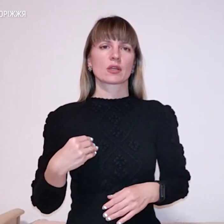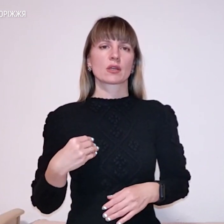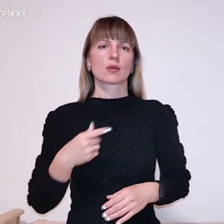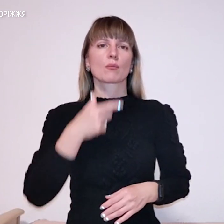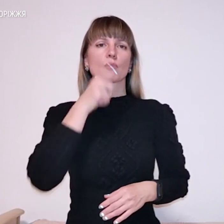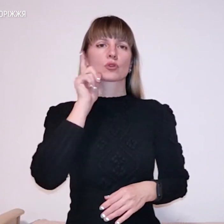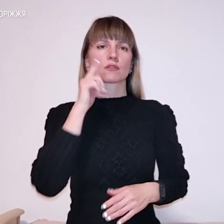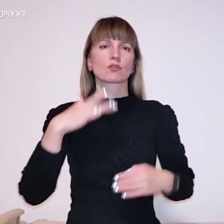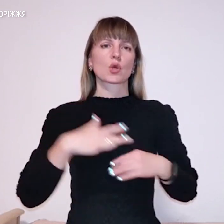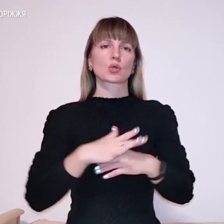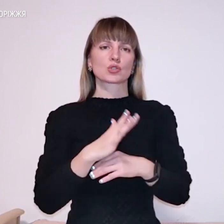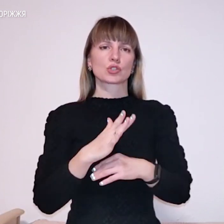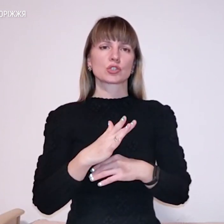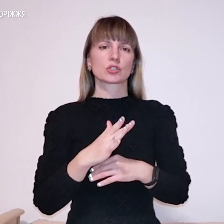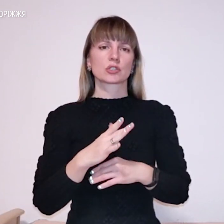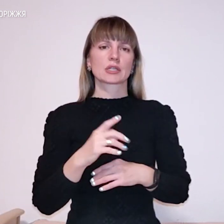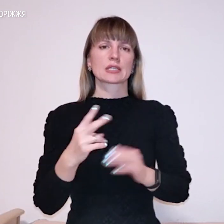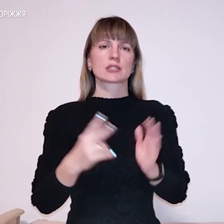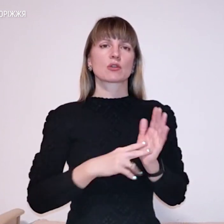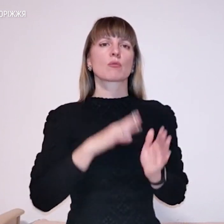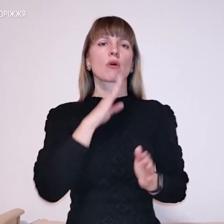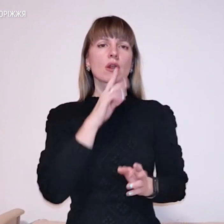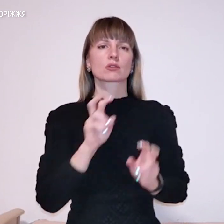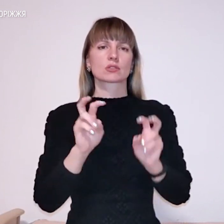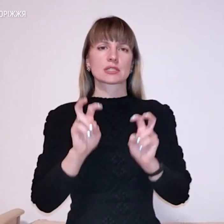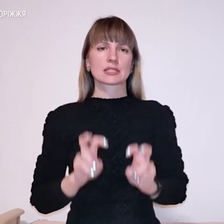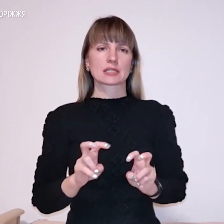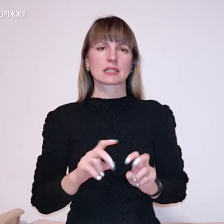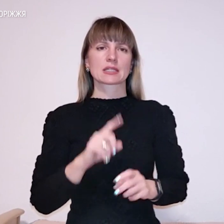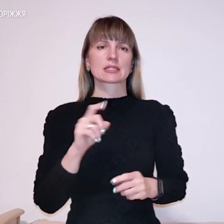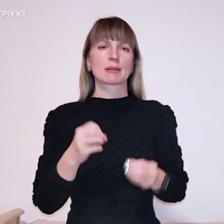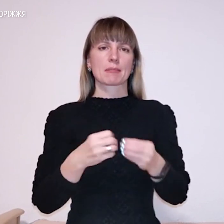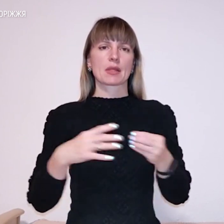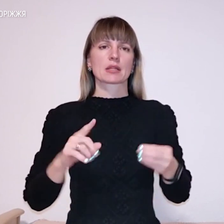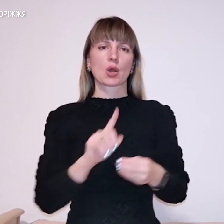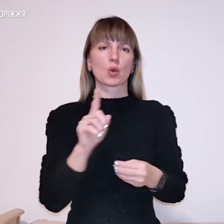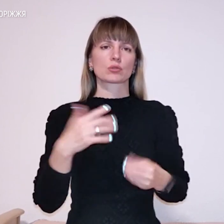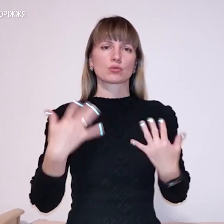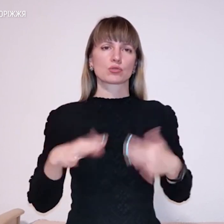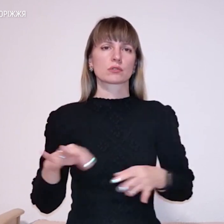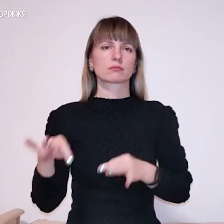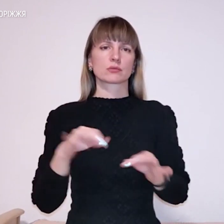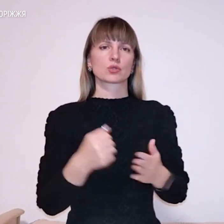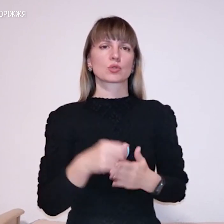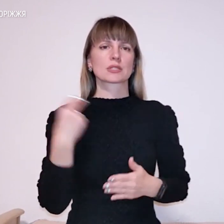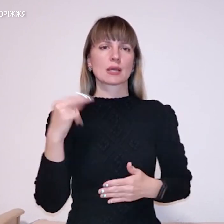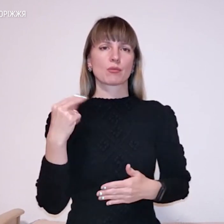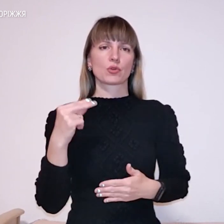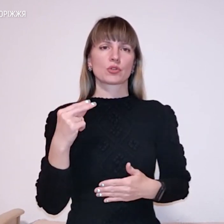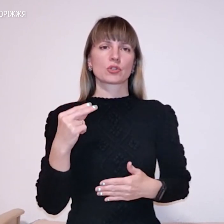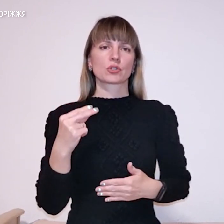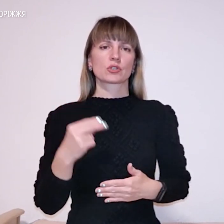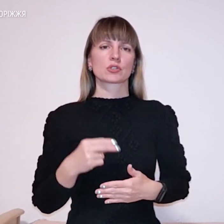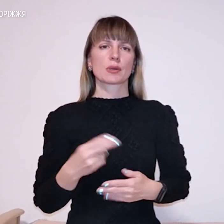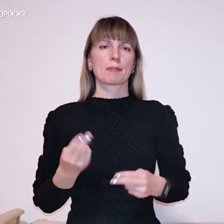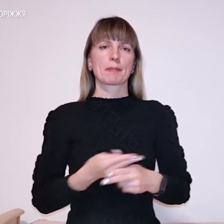Позавчора вночі, сьогодні ранку сіли і за 15 годин ми вже були в Запоріжжі. Без остановки їхали до Запоріжжя,